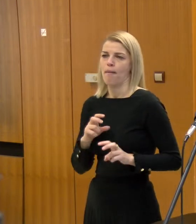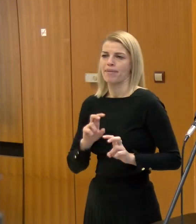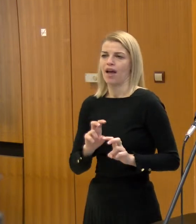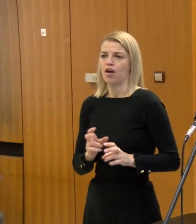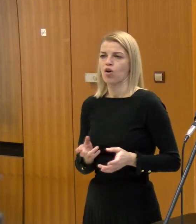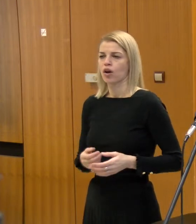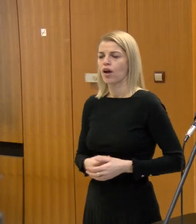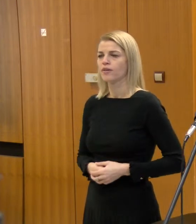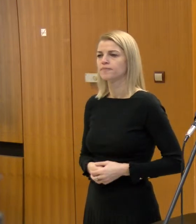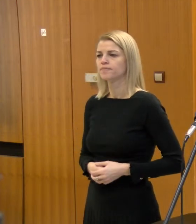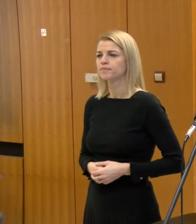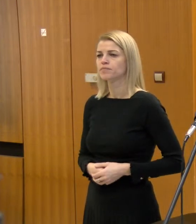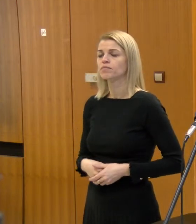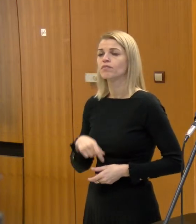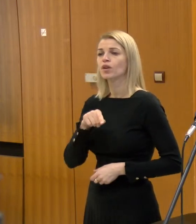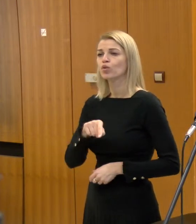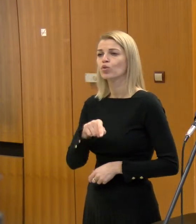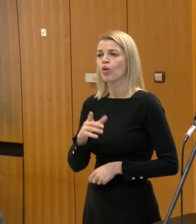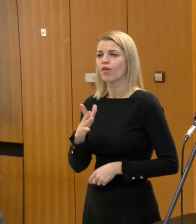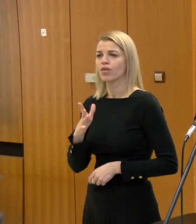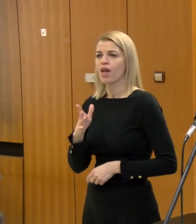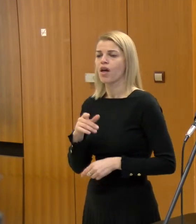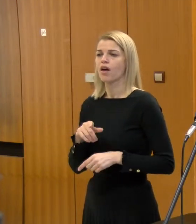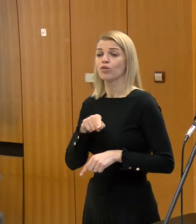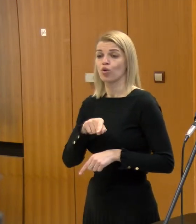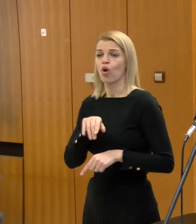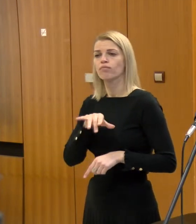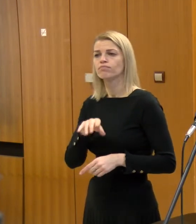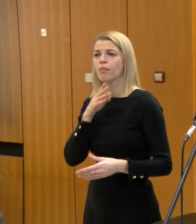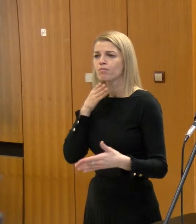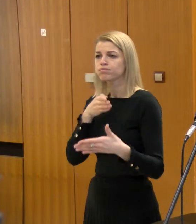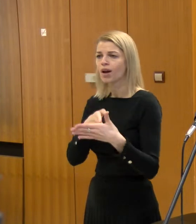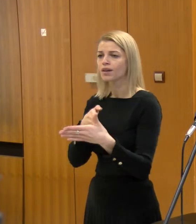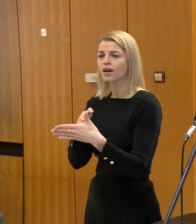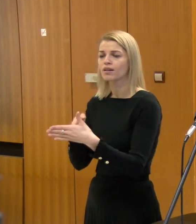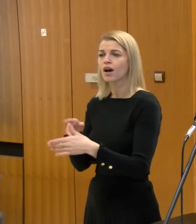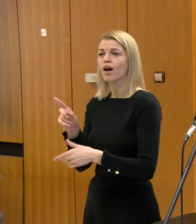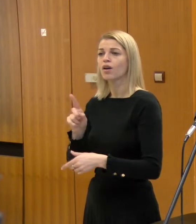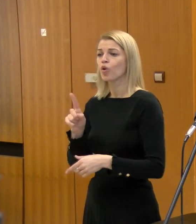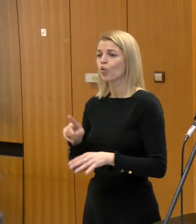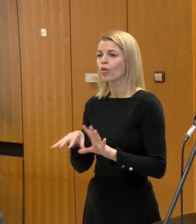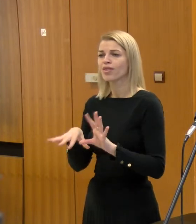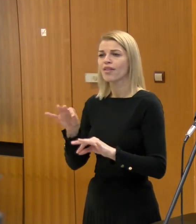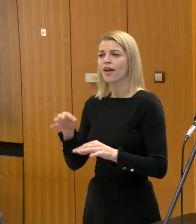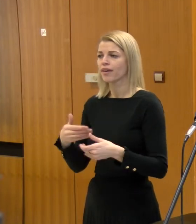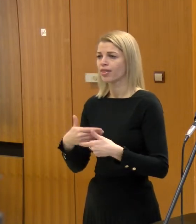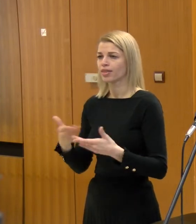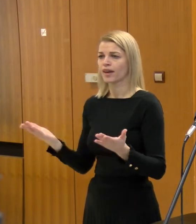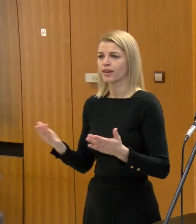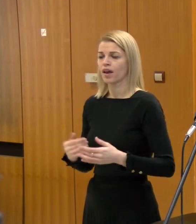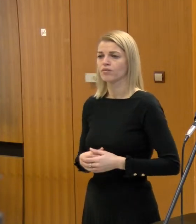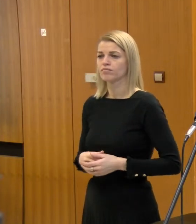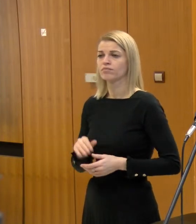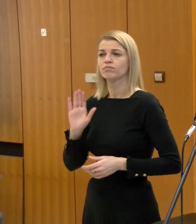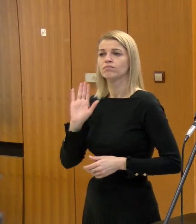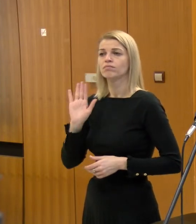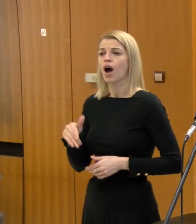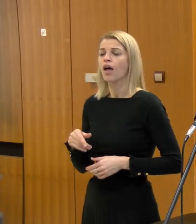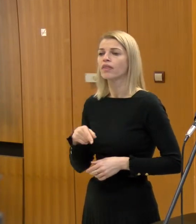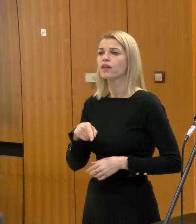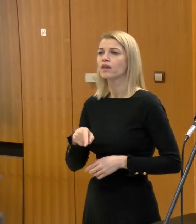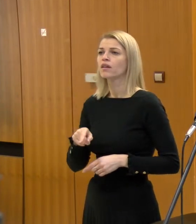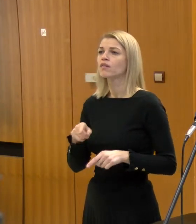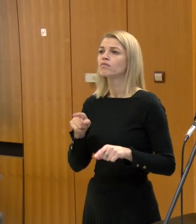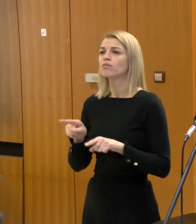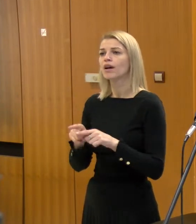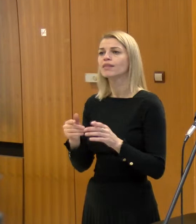pedagóga. Toto nie je bariéra, toto je bariéra, ktorú nenájdete nikde, ani len naznačenú, že by ju